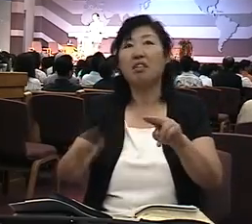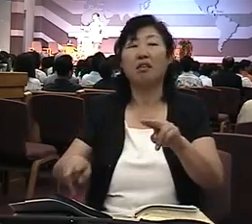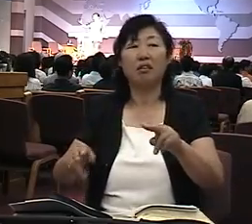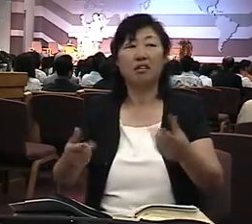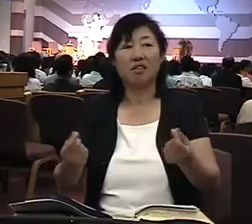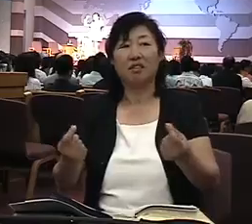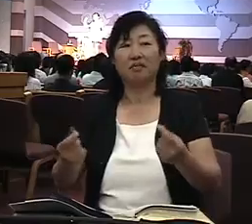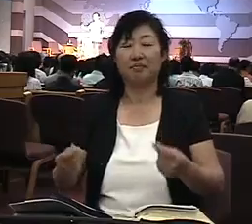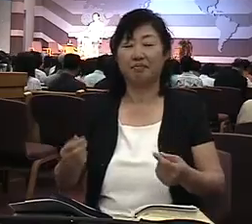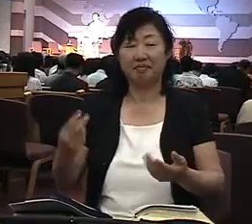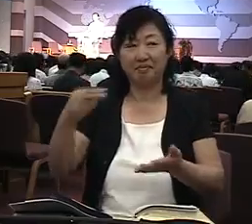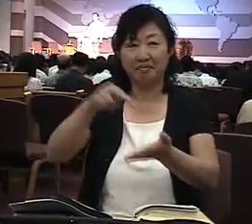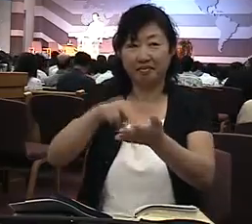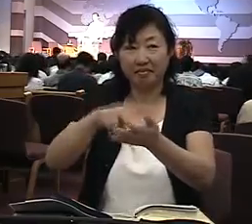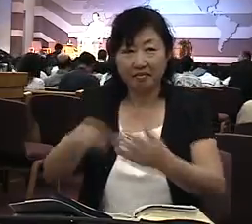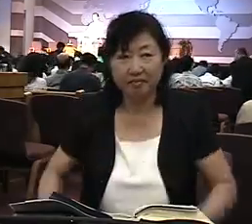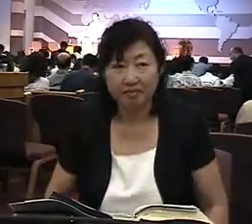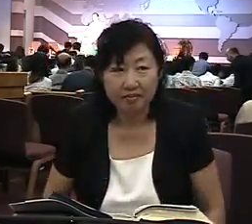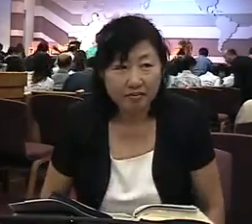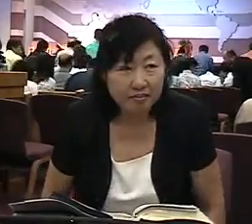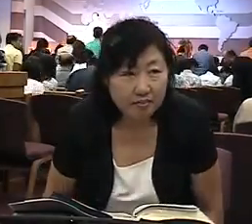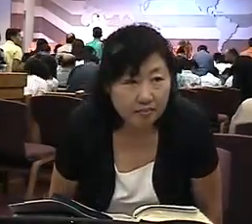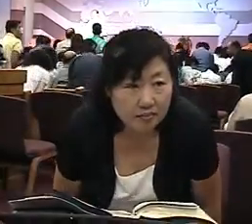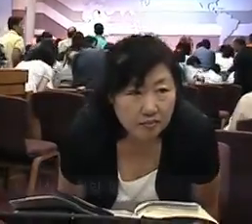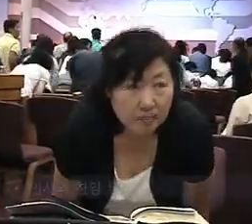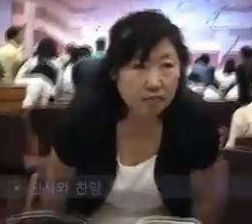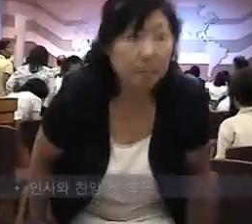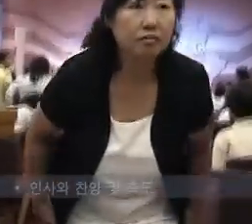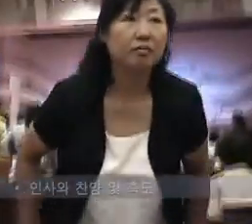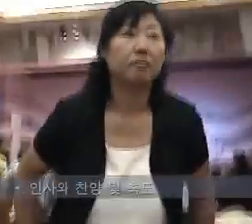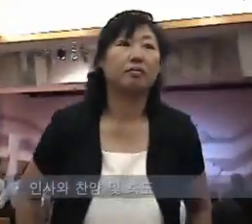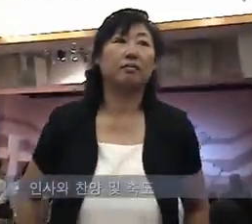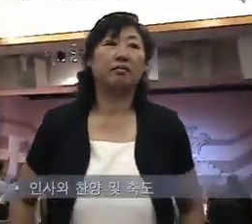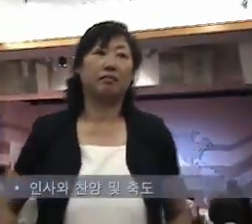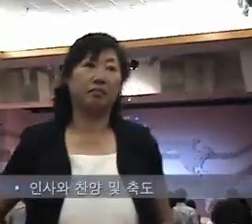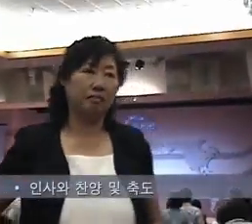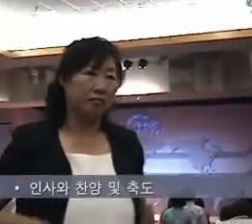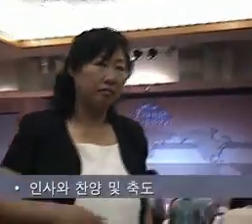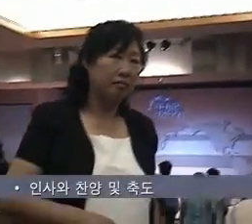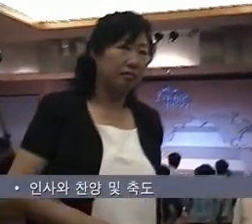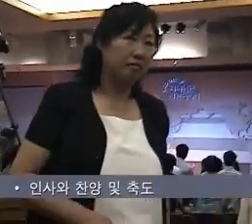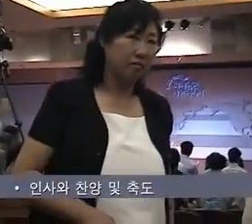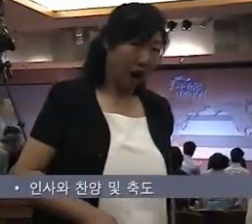다 같이 일어나 옆에 계신 분들과 인사를 나누겠습니다. 하나님의 은혜로 훈련 받읍시다.